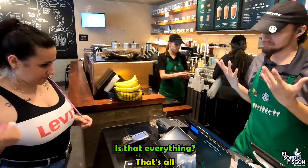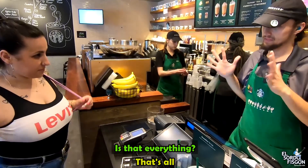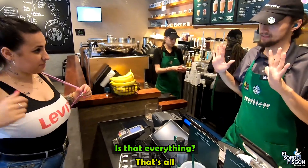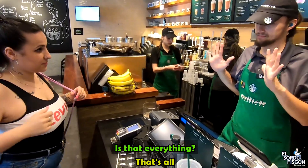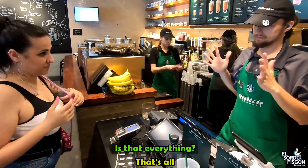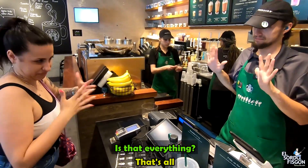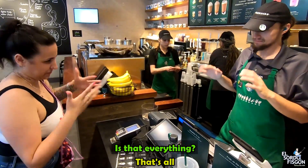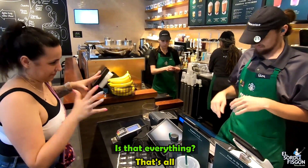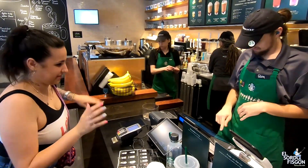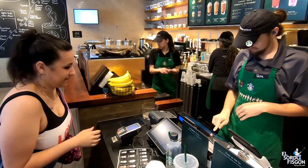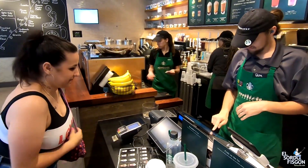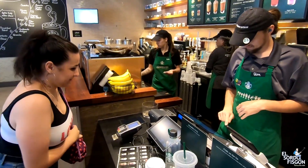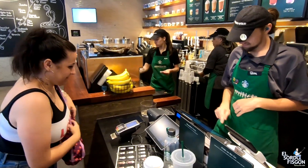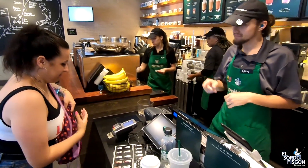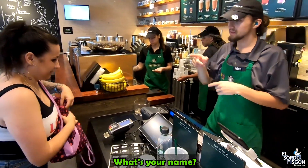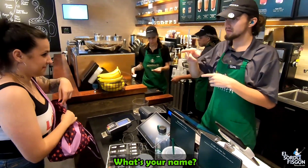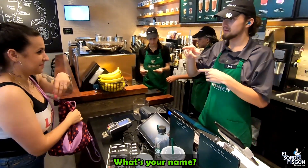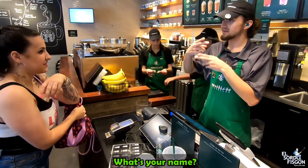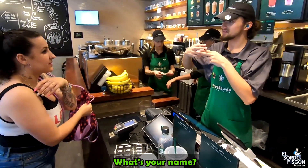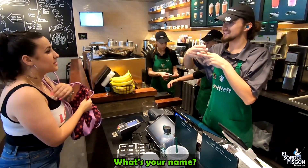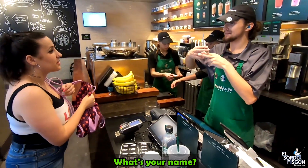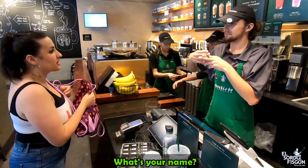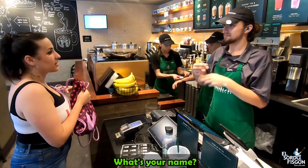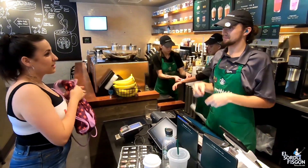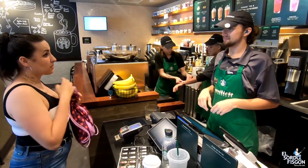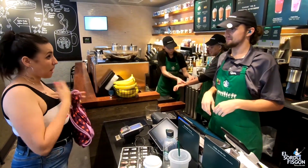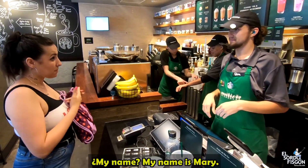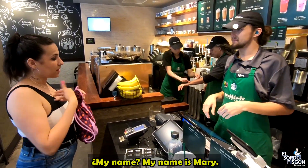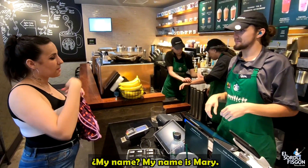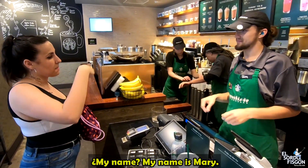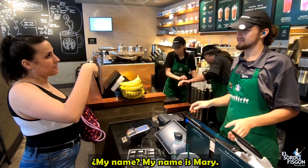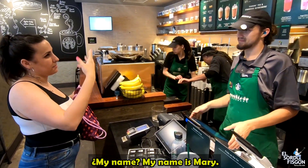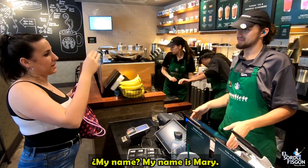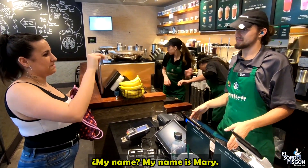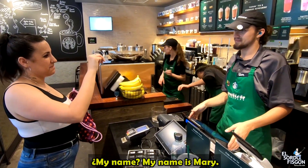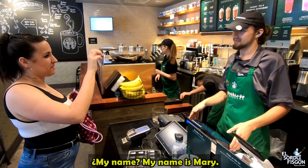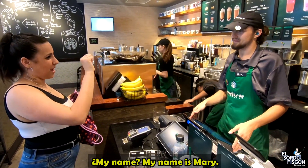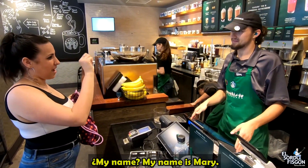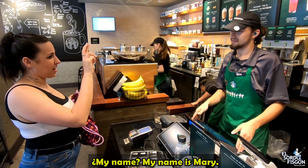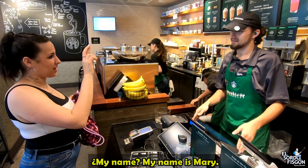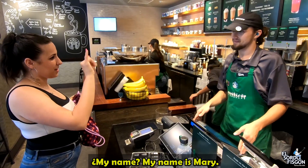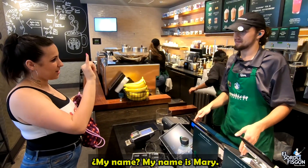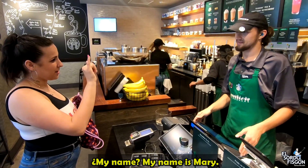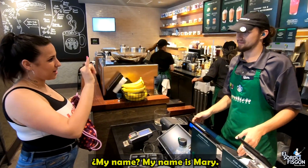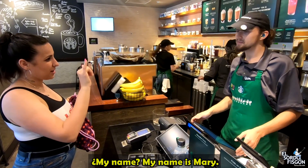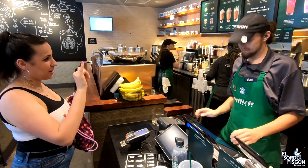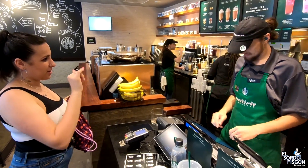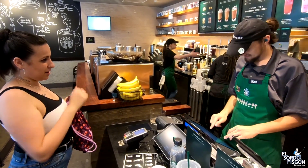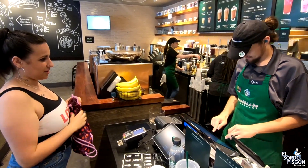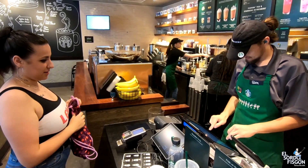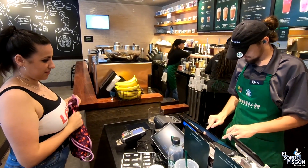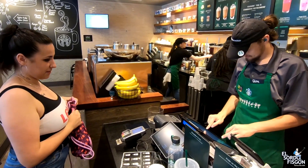Eat that everything? That's all. What's your name? My name? My name is Mary.